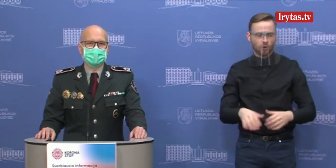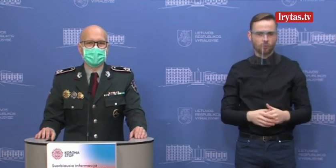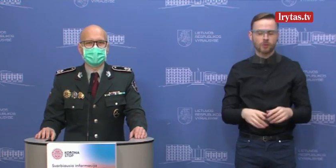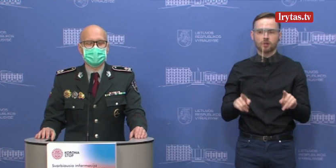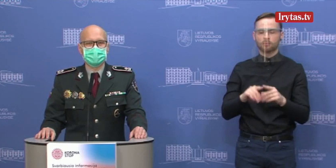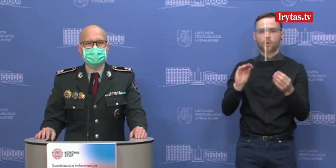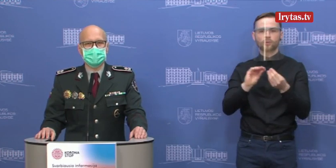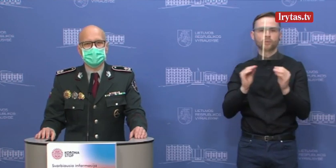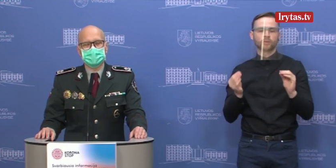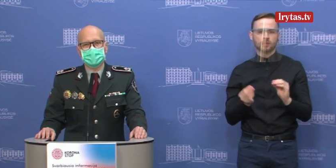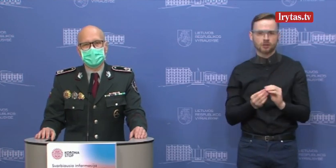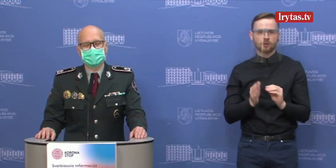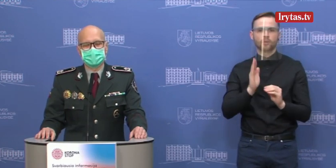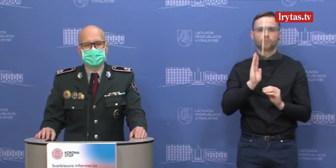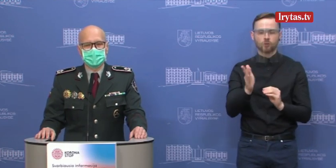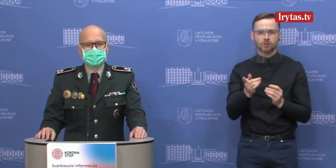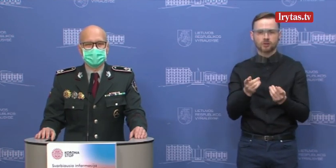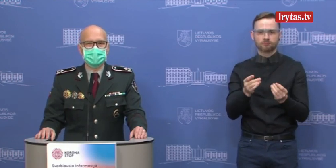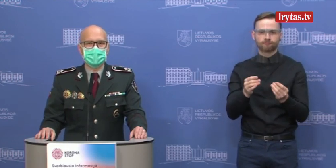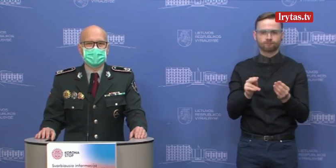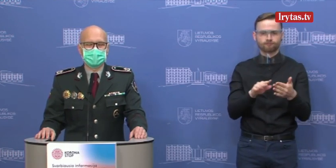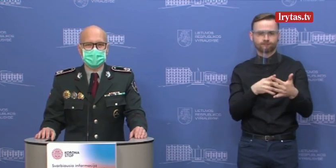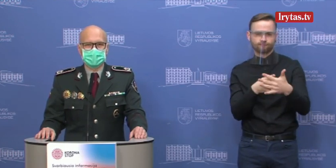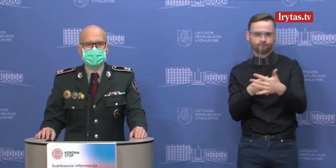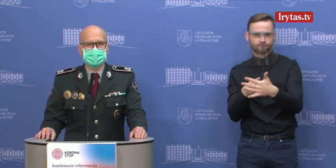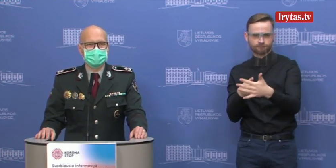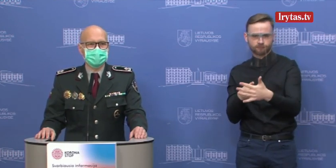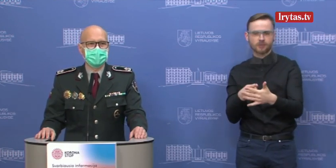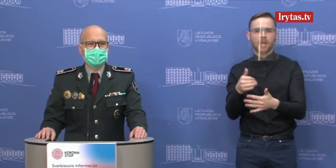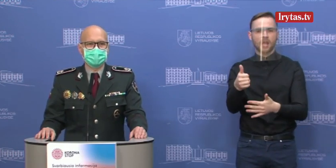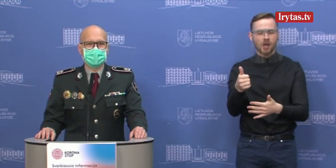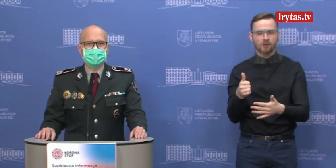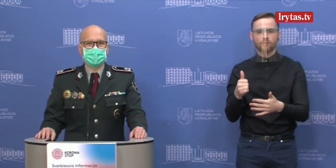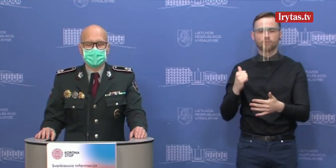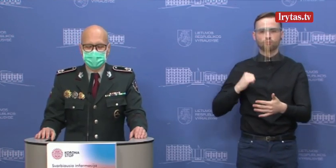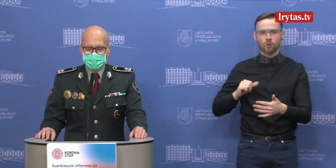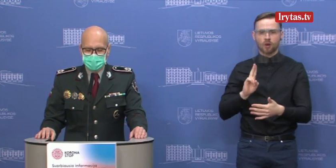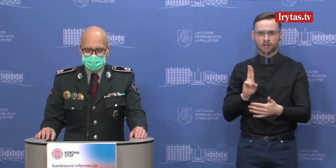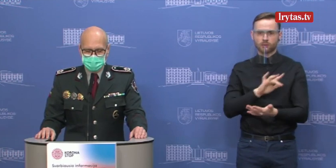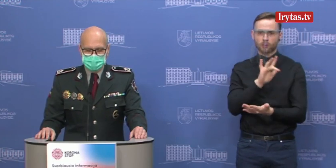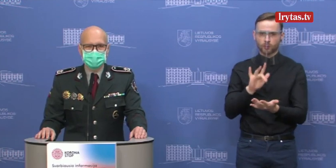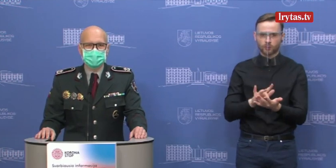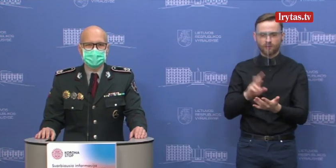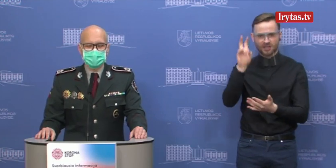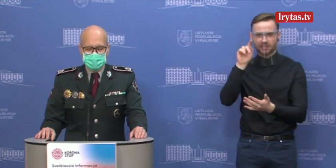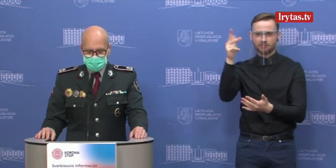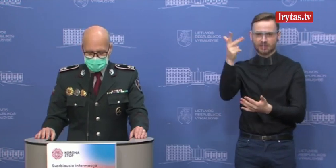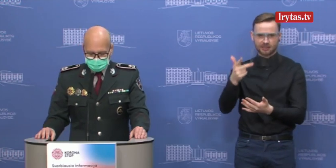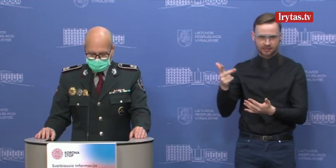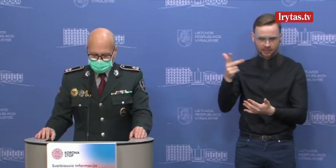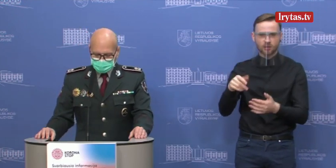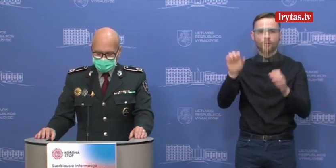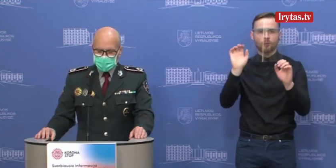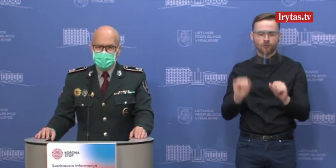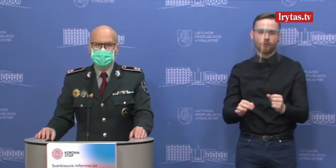susitarėme koordinuoti veiksmus siekiant užtikrinti kuo sklandesnį mūsų piliečių vykimą per mūsų valstybių